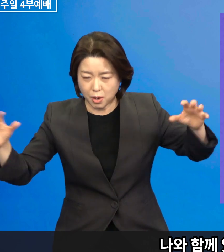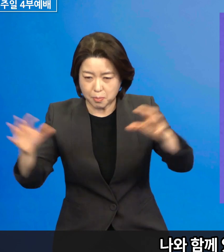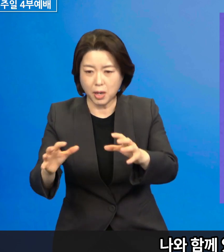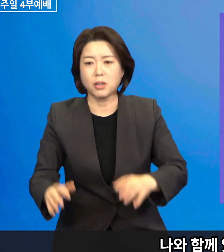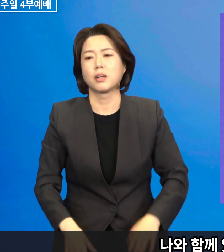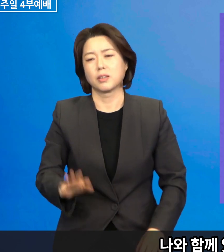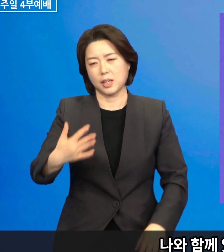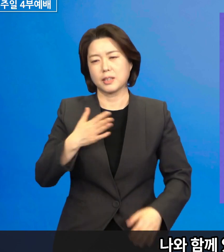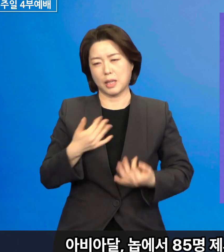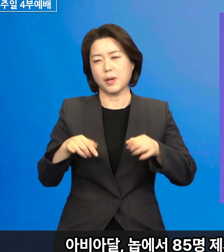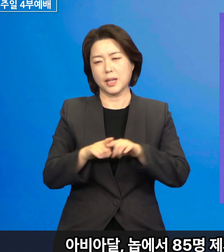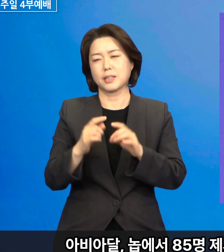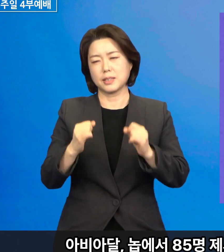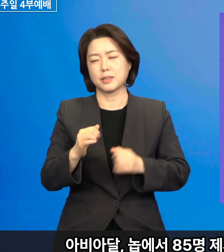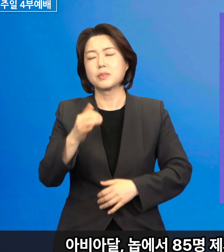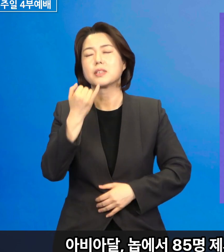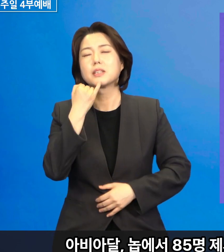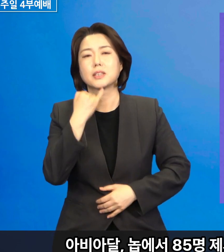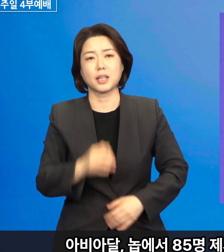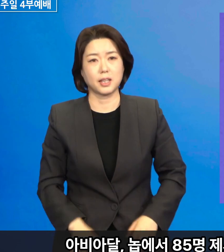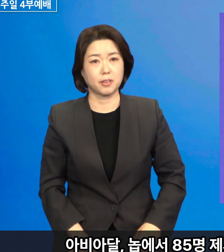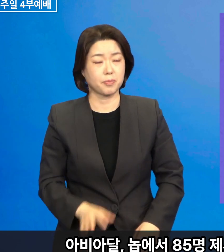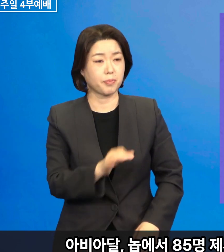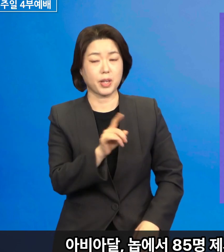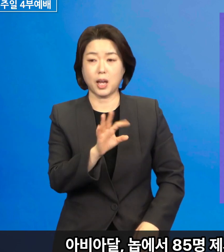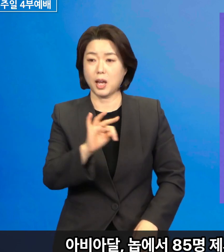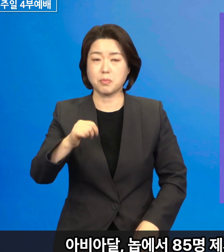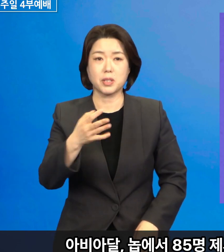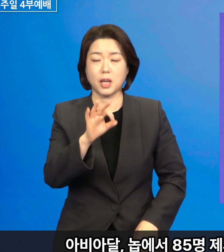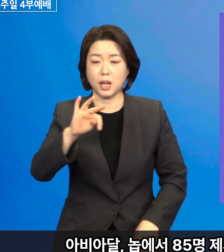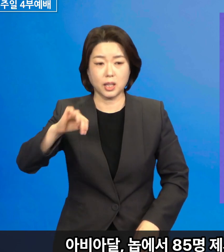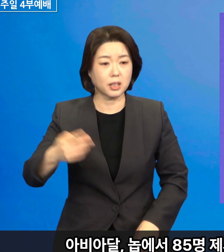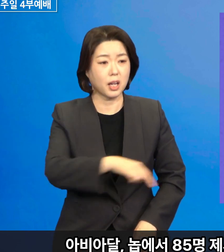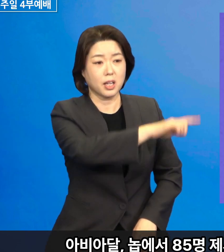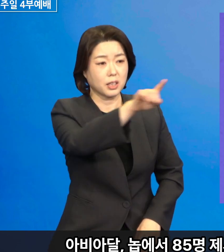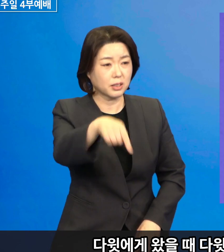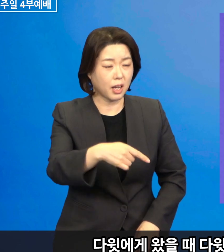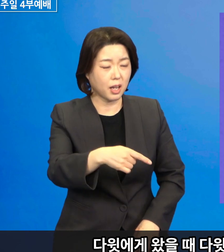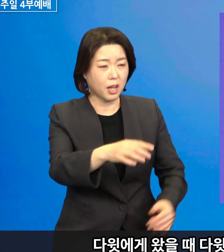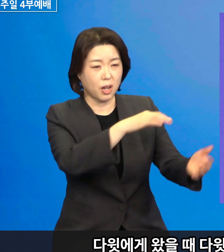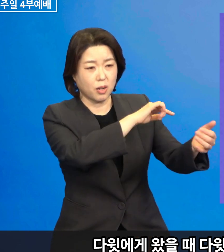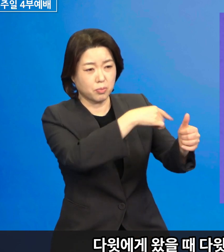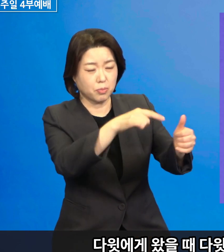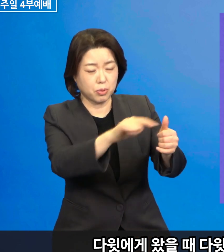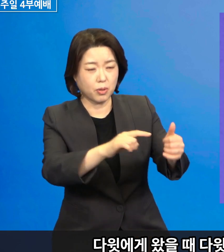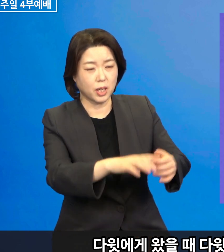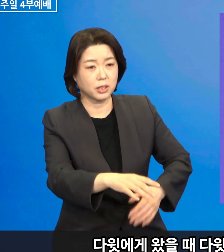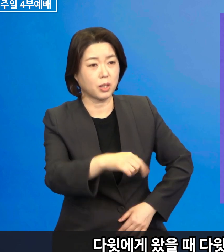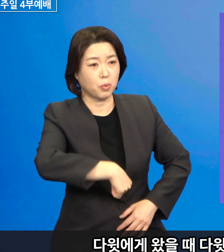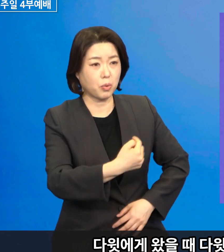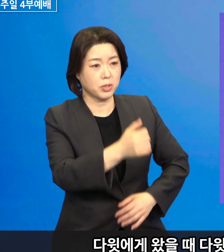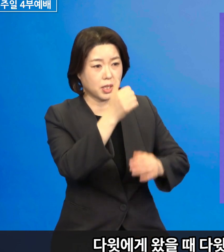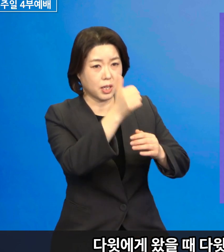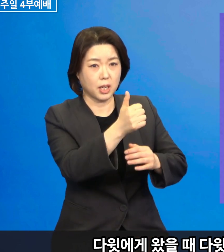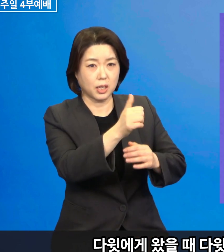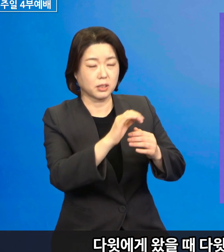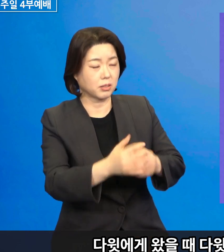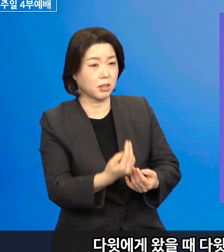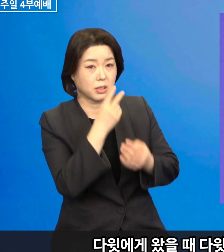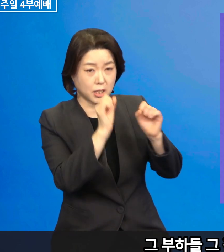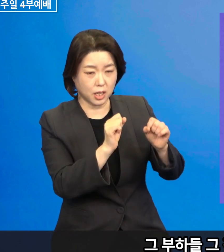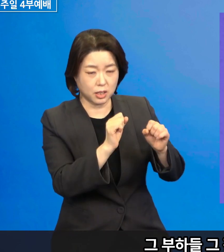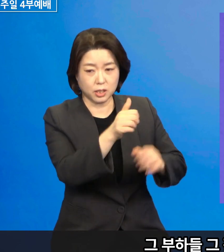함께 있으면 괜찮다. 아비아달 노베에서 85명 제사장 학살당할 때 살아남아서 다윗에게 왔을 때 다윗이 그를